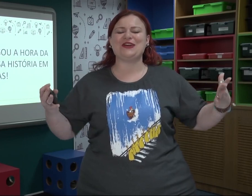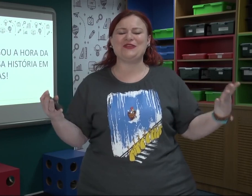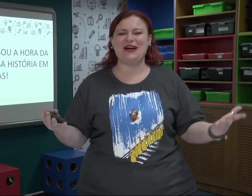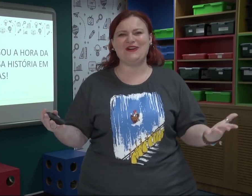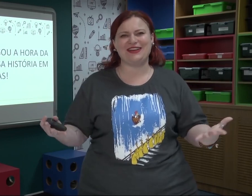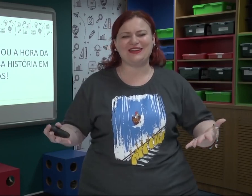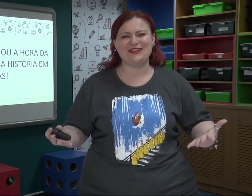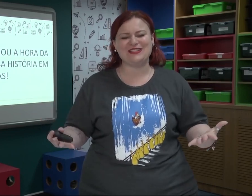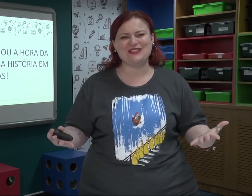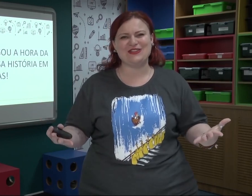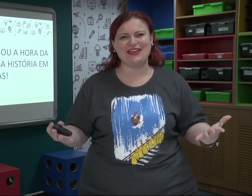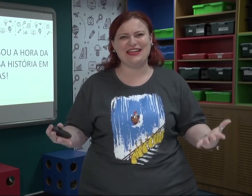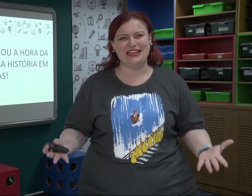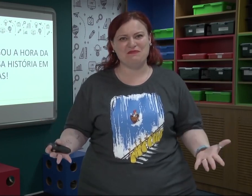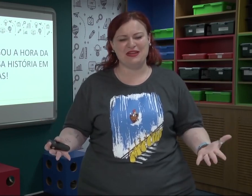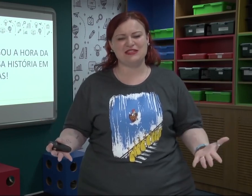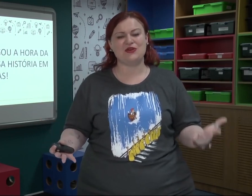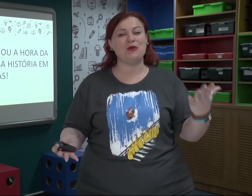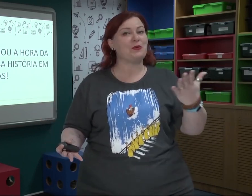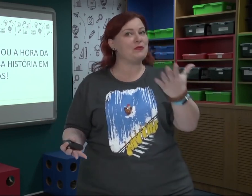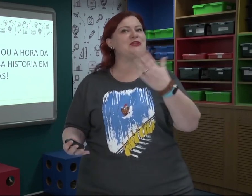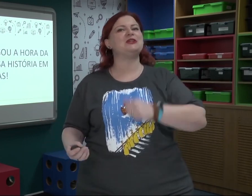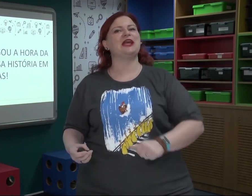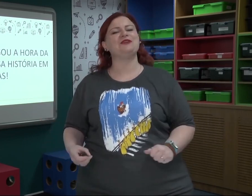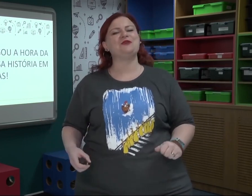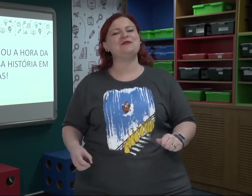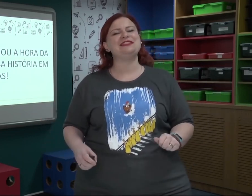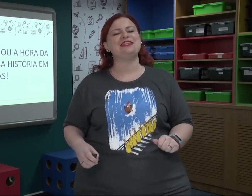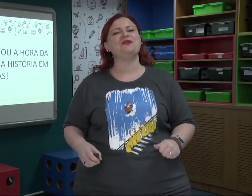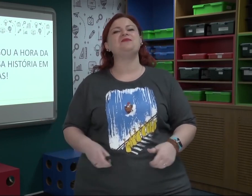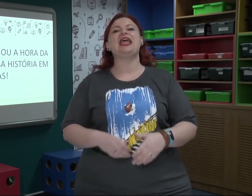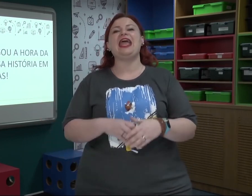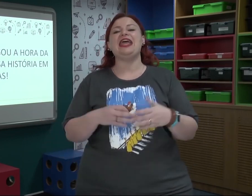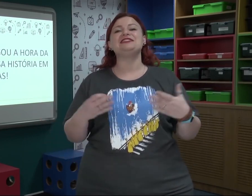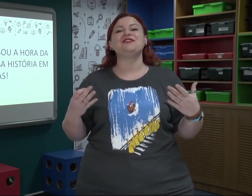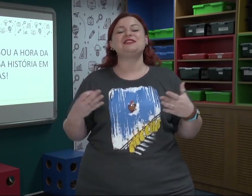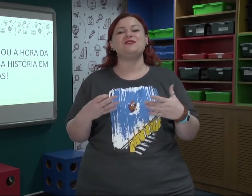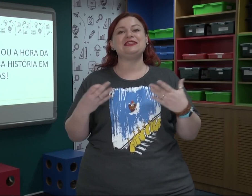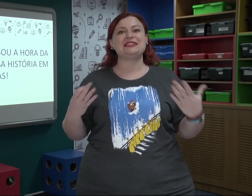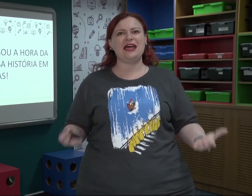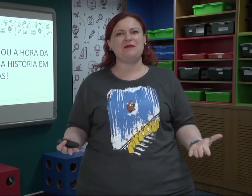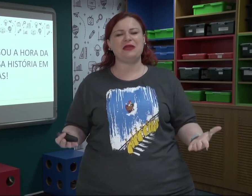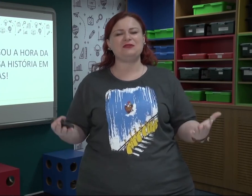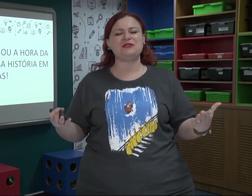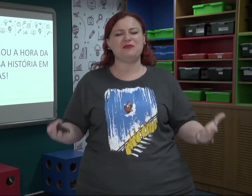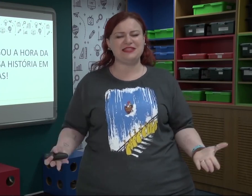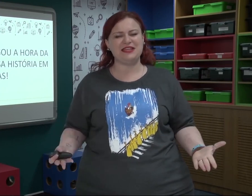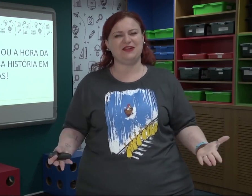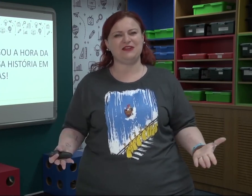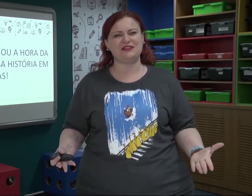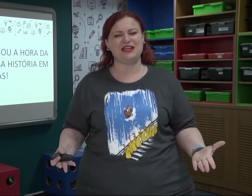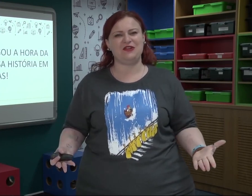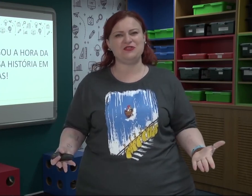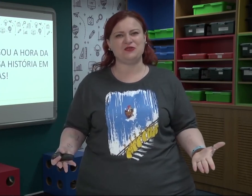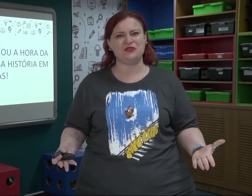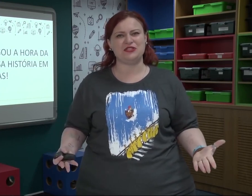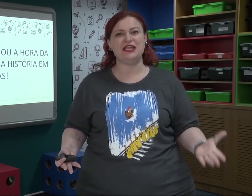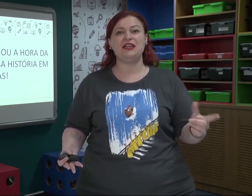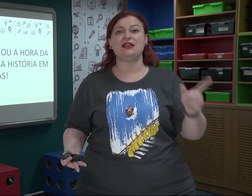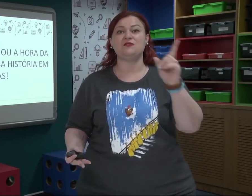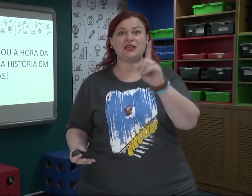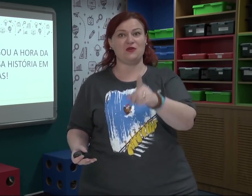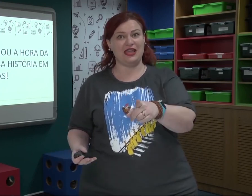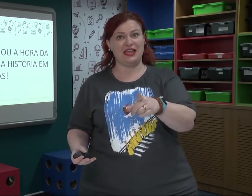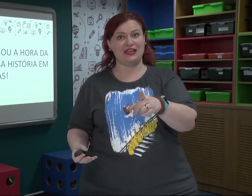Agora chegou a hora da nossa história em Libras, como eu prometi lá no comecinho. Esse vai ser o encerramento especial da nossa aula de